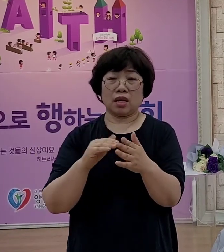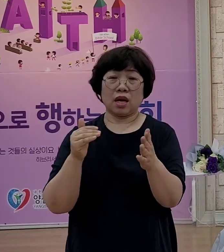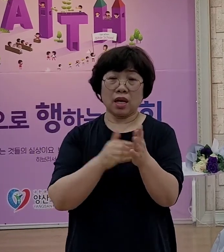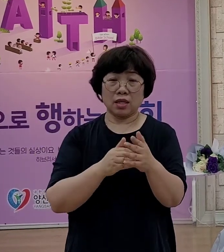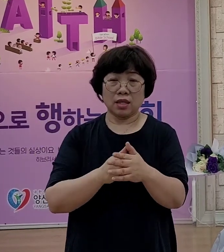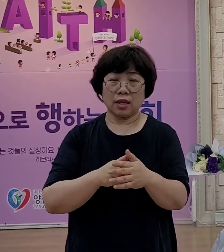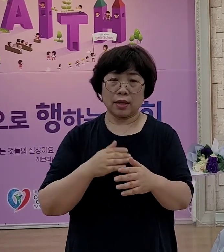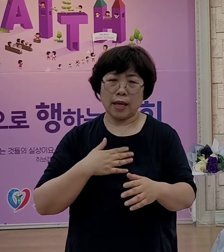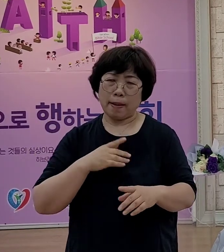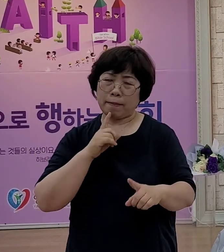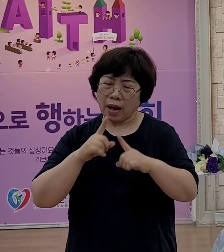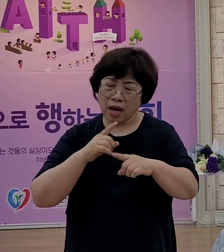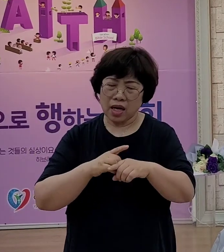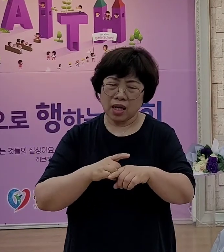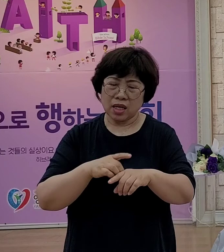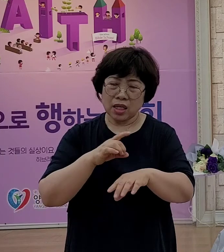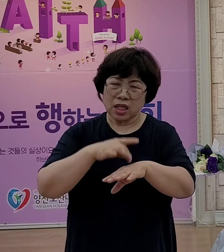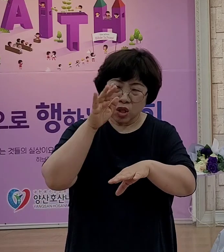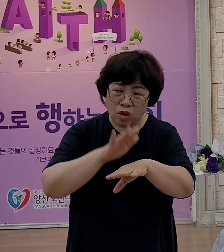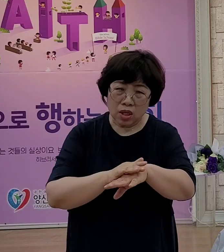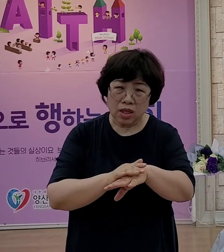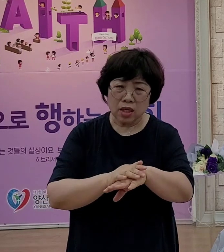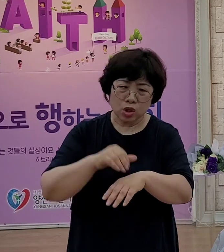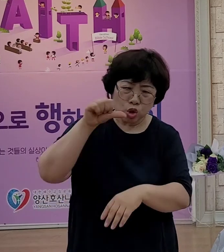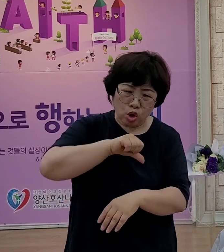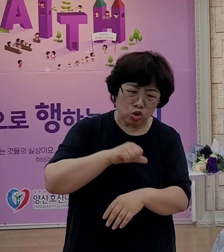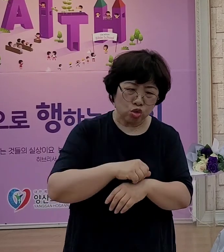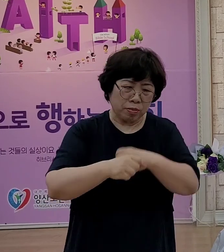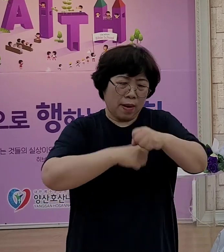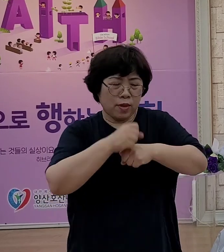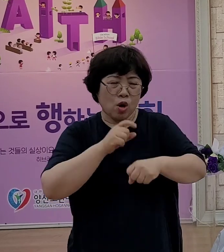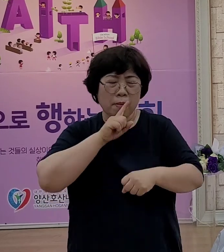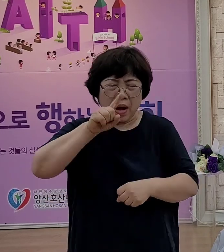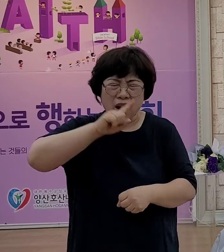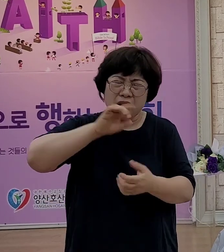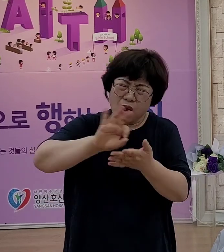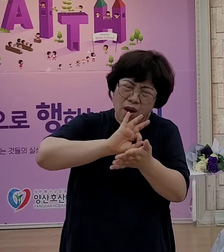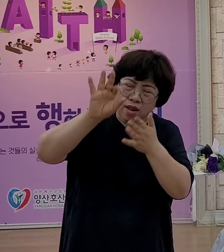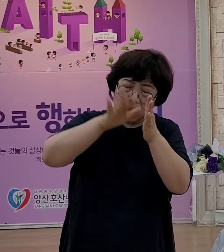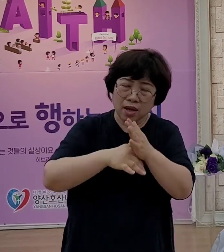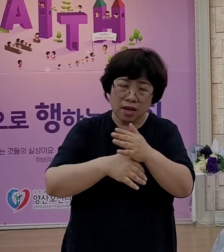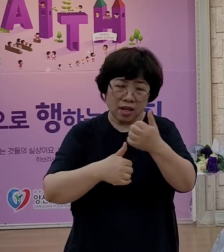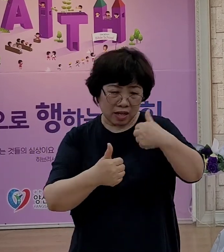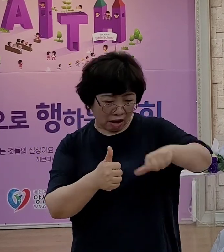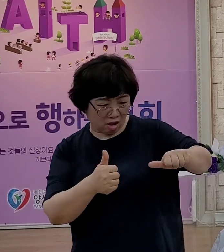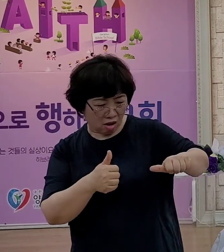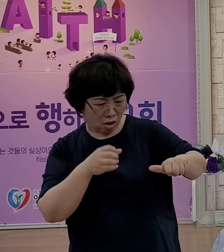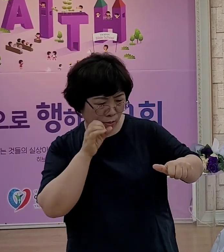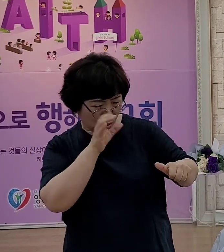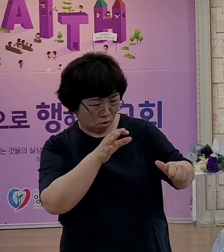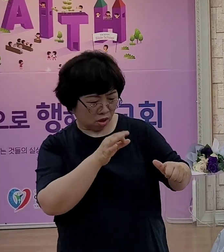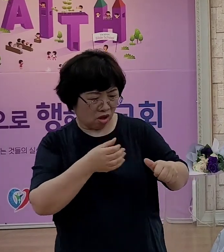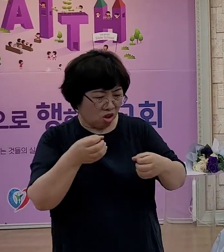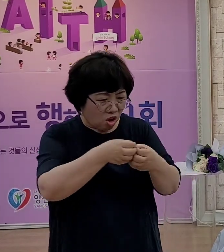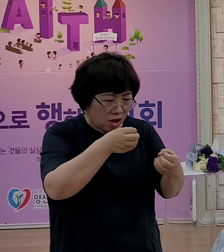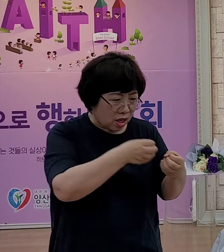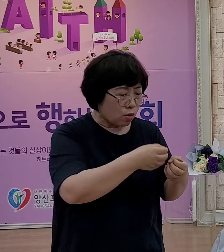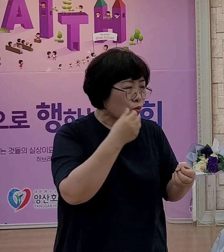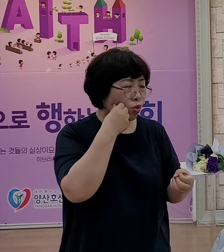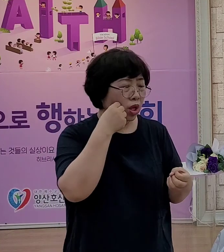하는 이 말투, 내가 하는 이 저주, 내가 함부로 하는 이 말이 자녀에게 내려가지 않다.